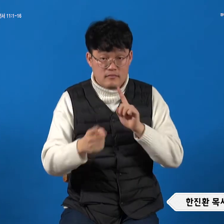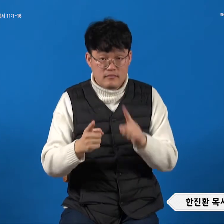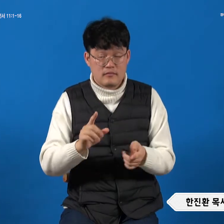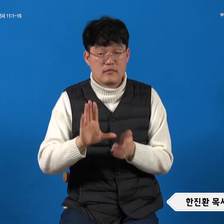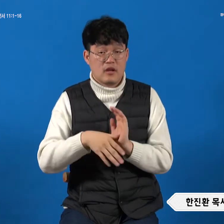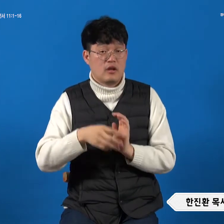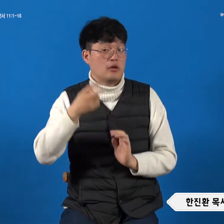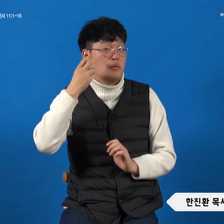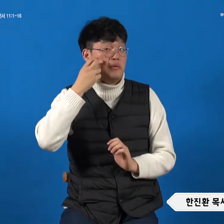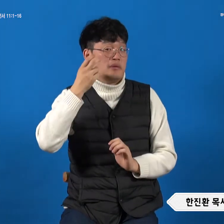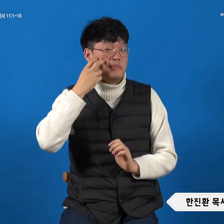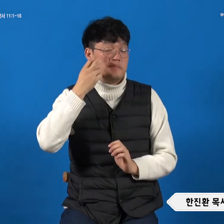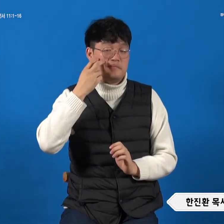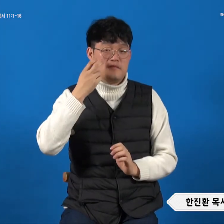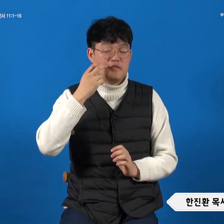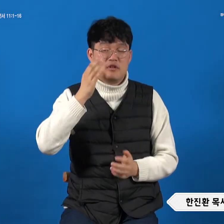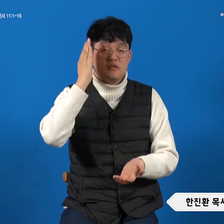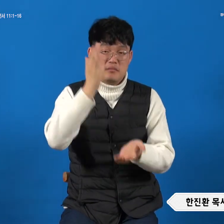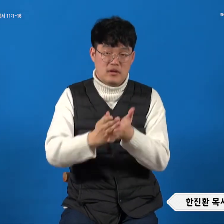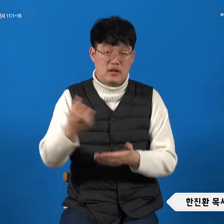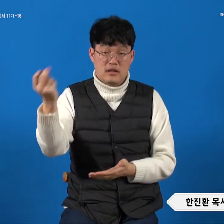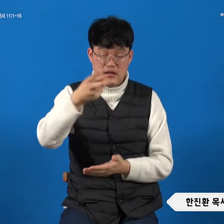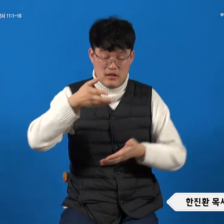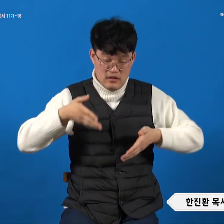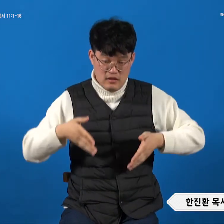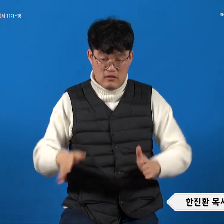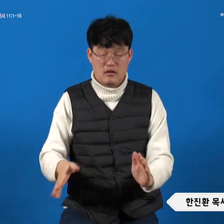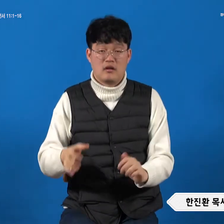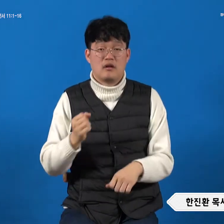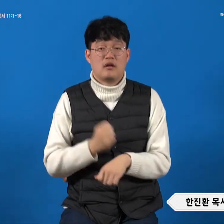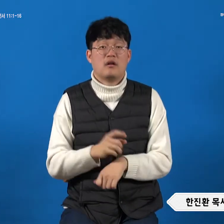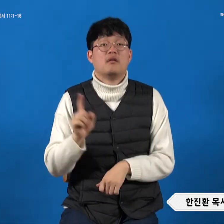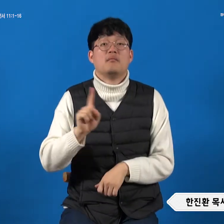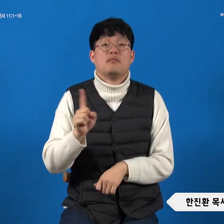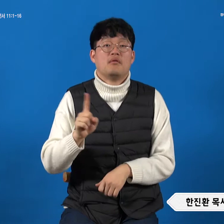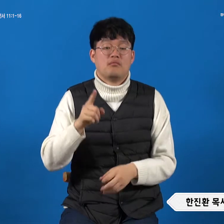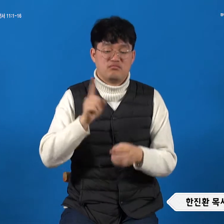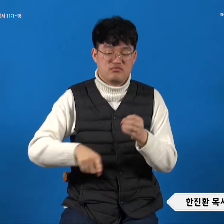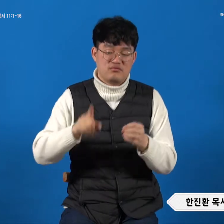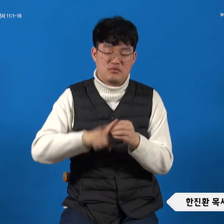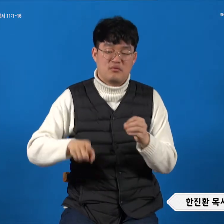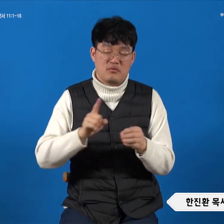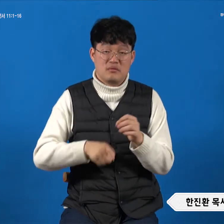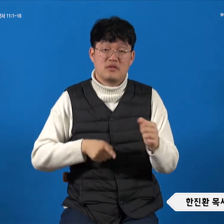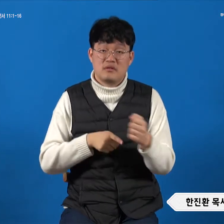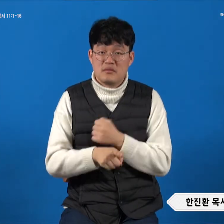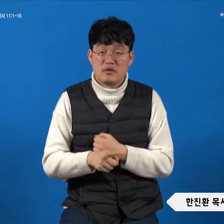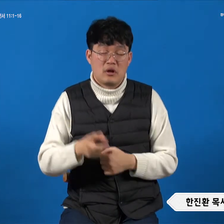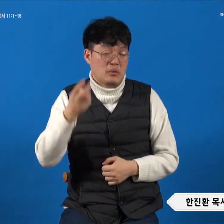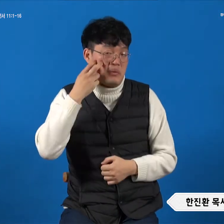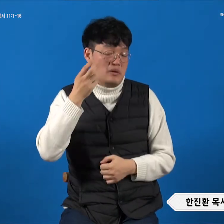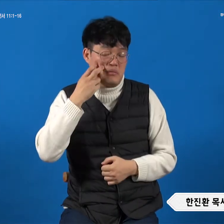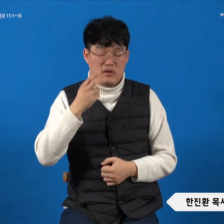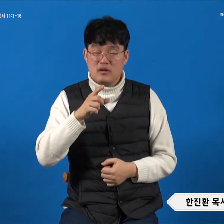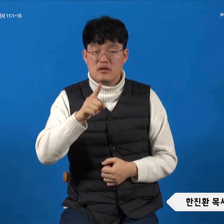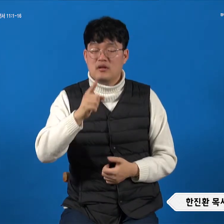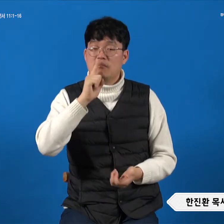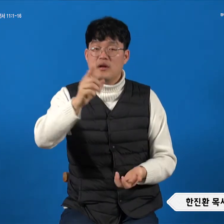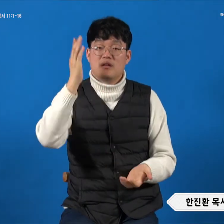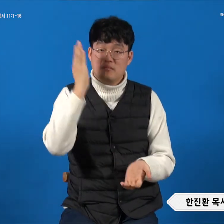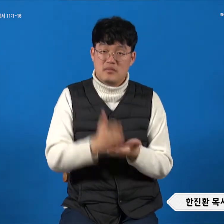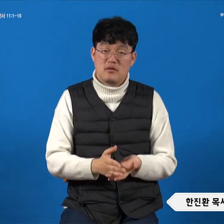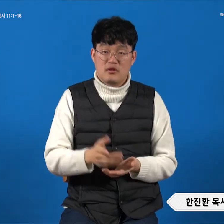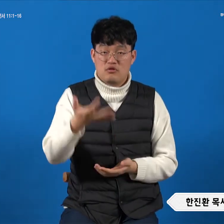하는데 농담이라도 그런 말은 하지 마십시오. 다시 태어난다는 것 자체가 불교적인 개념인데 그래서 농담이라도